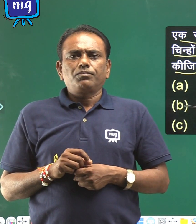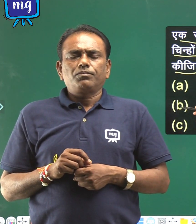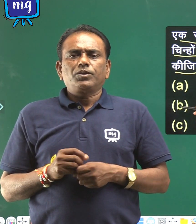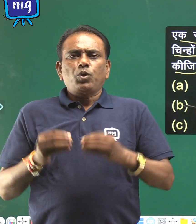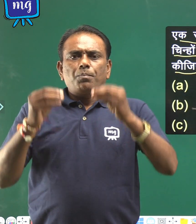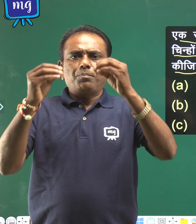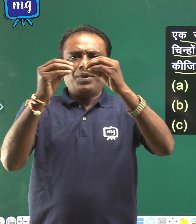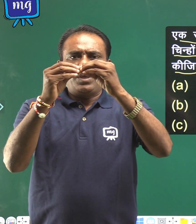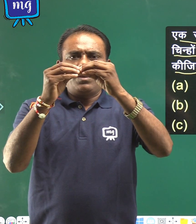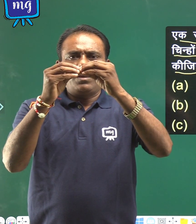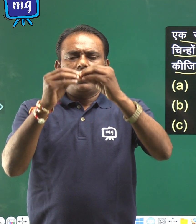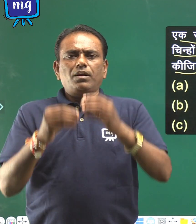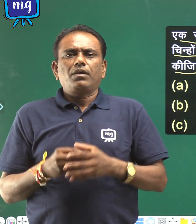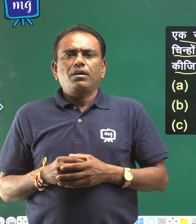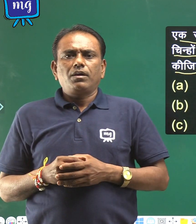बी,